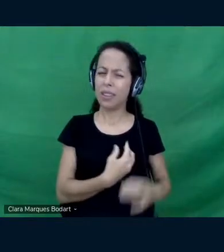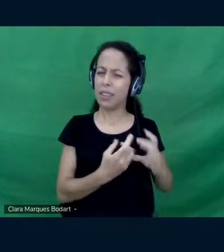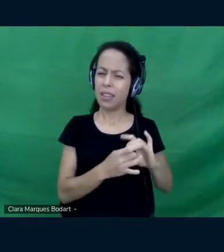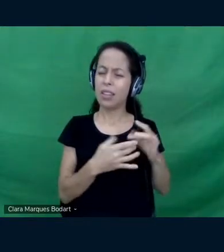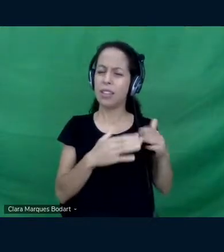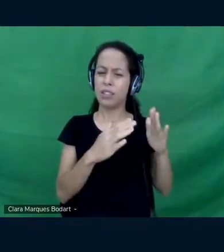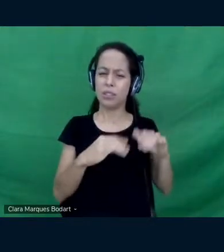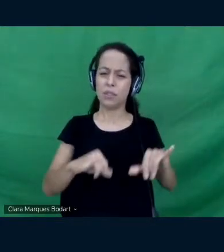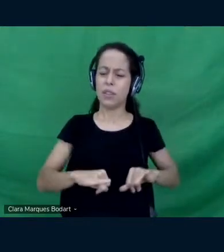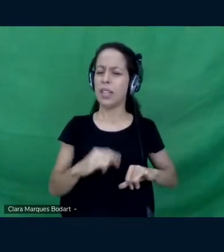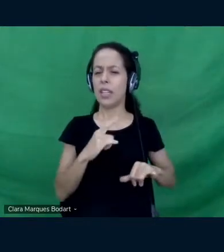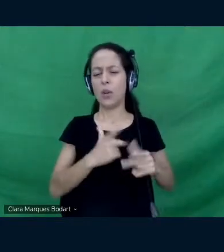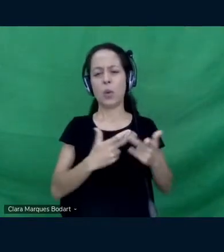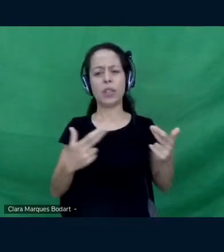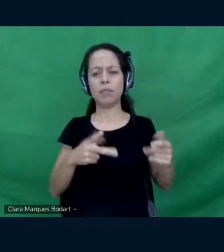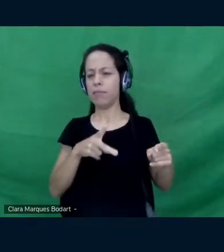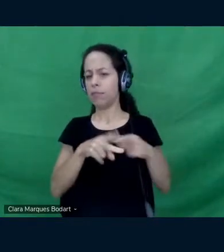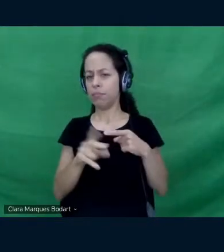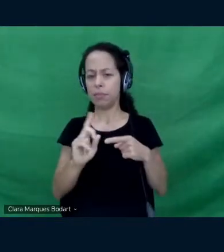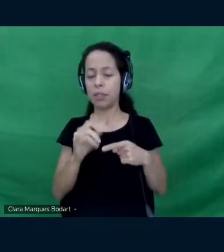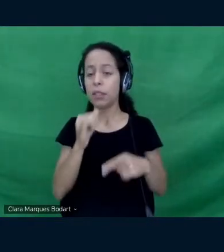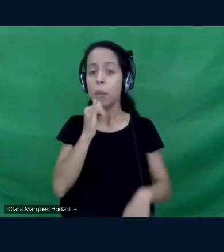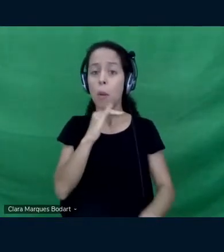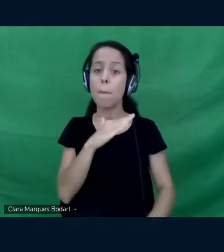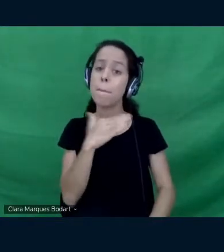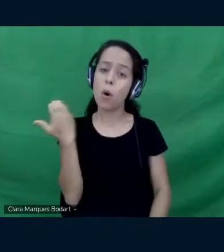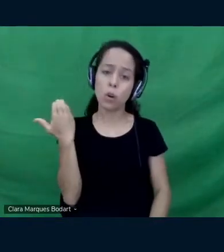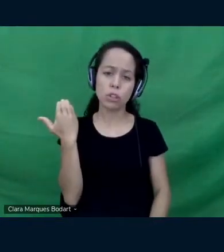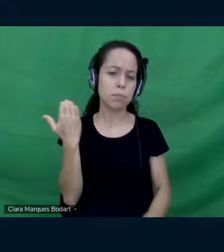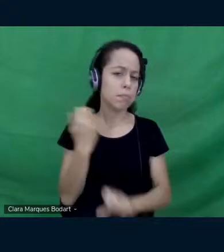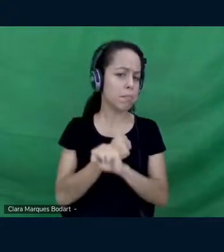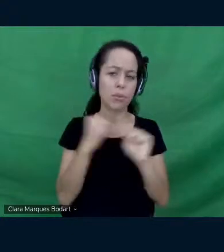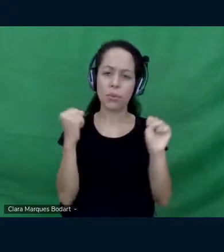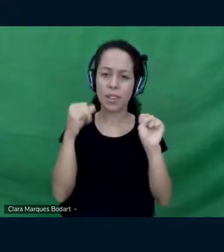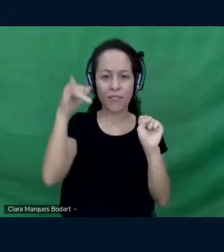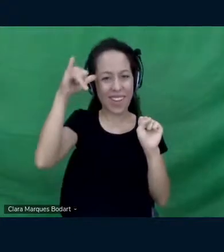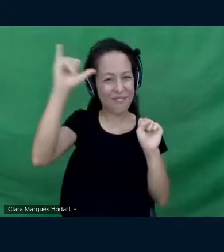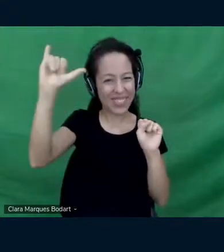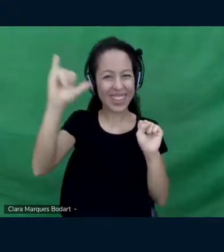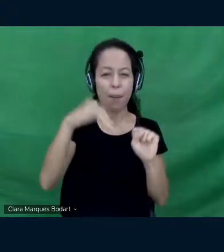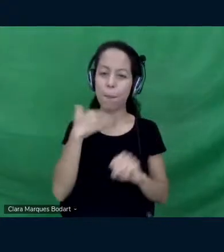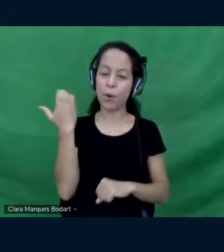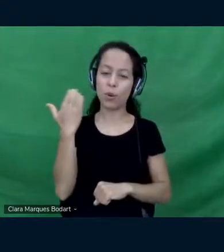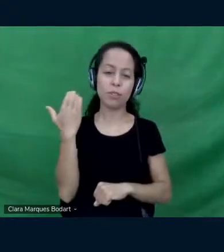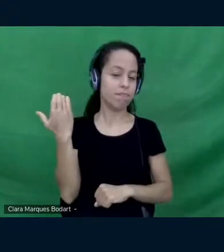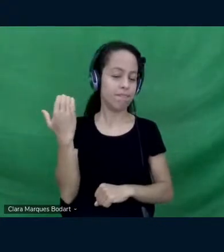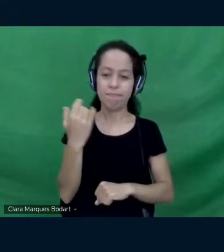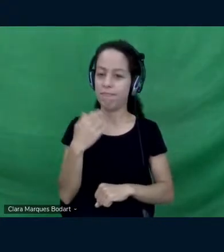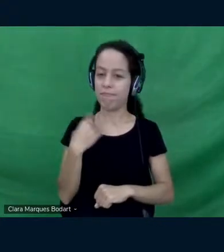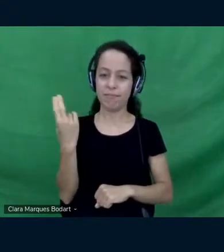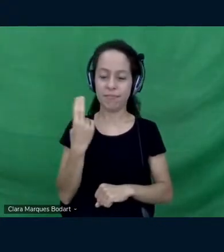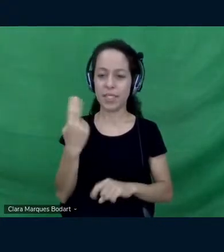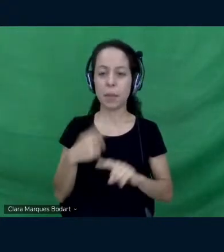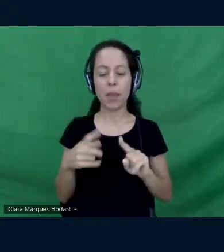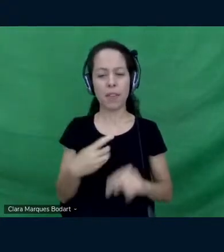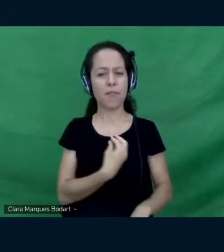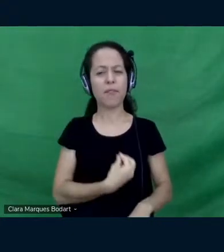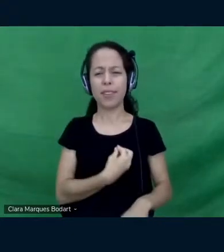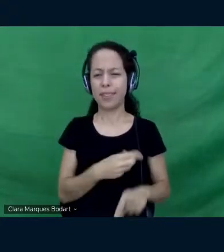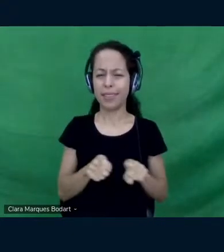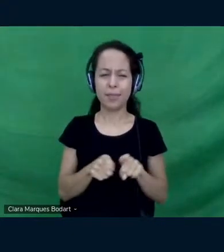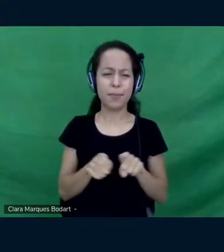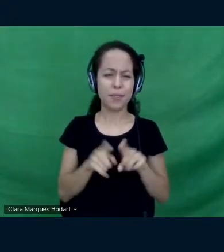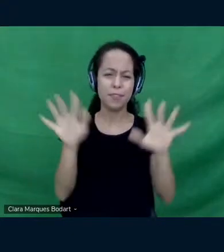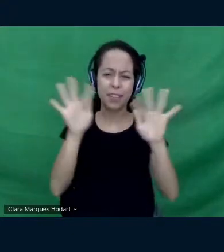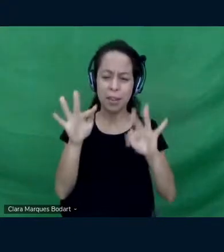não pode impedir. Como a morte, por exemplo, de alguém querido. Mas, e já a gente é feliz também, não tendo mestrado, né?